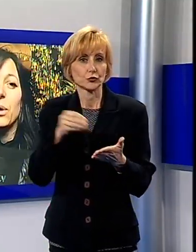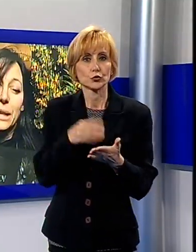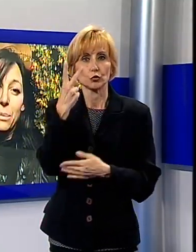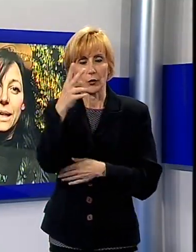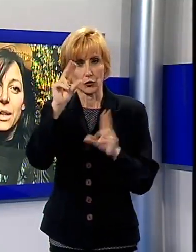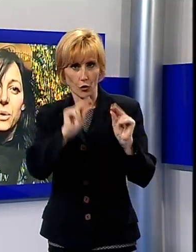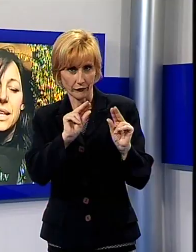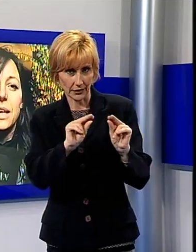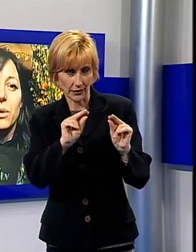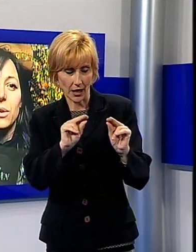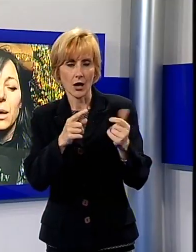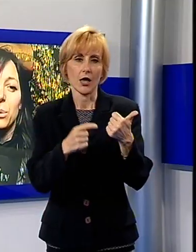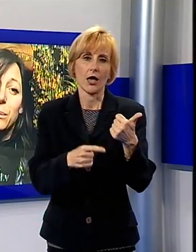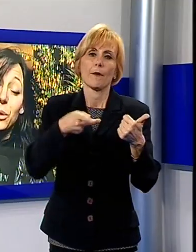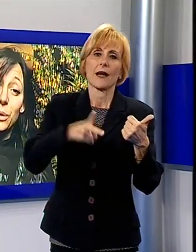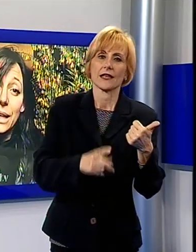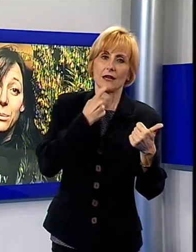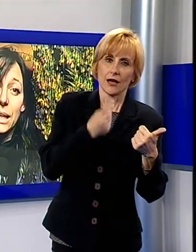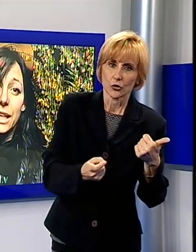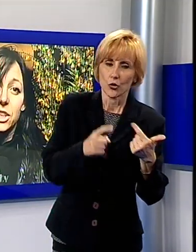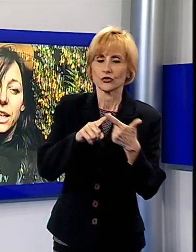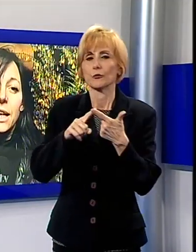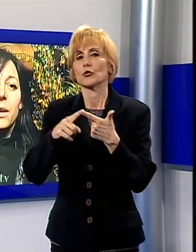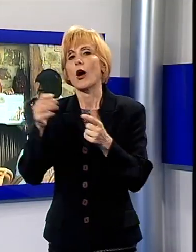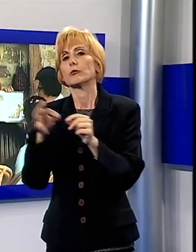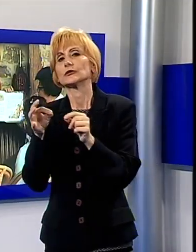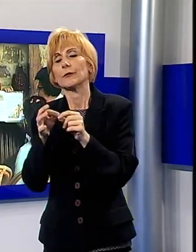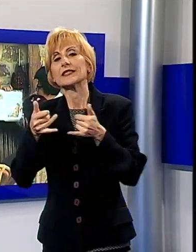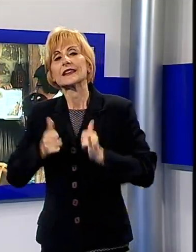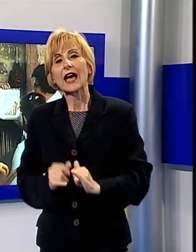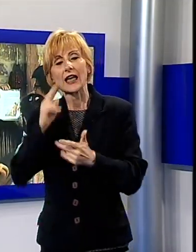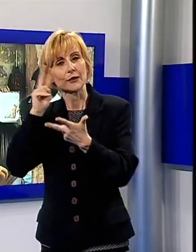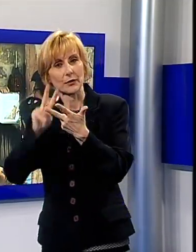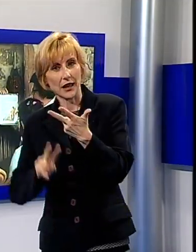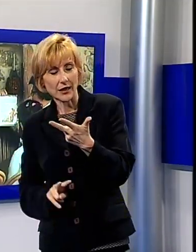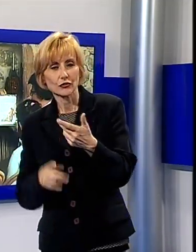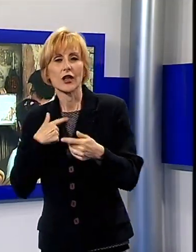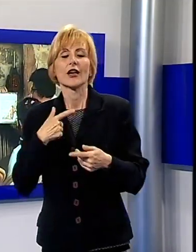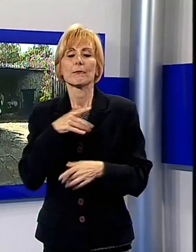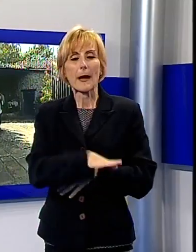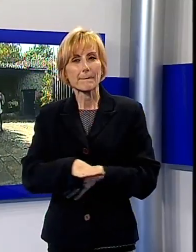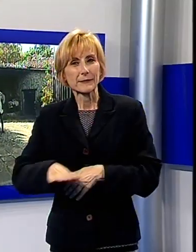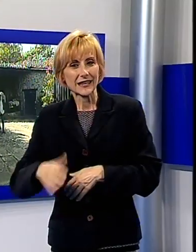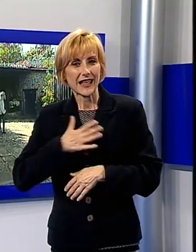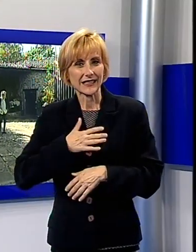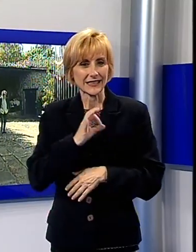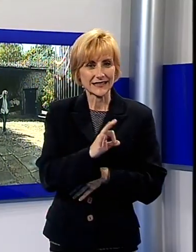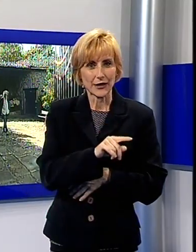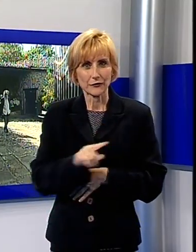della panchina rossa e quello dell'appuntamento con Nati per Leggere, che promuove la lettura ad alta voce nei bambini nella fascia di età 0-6, con dei lettori